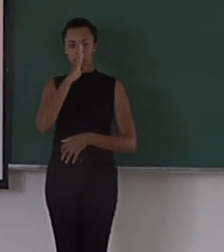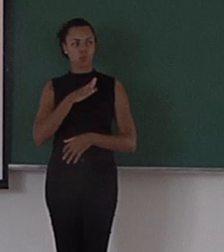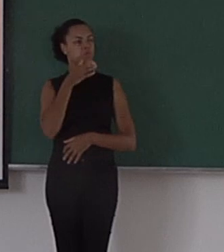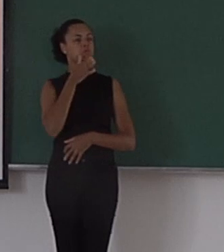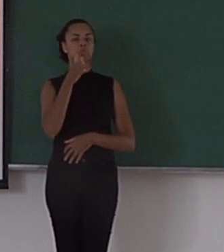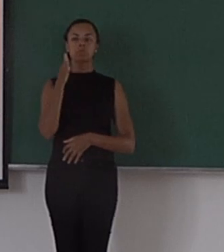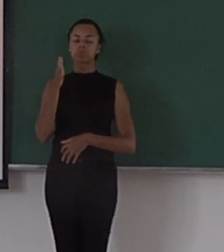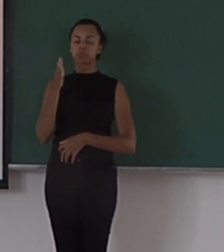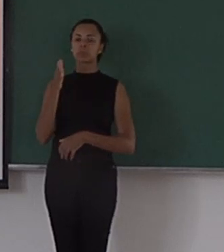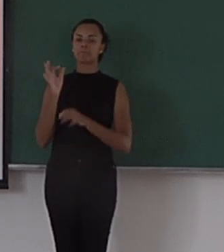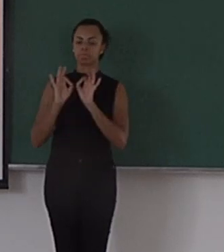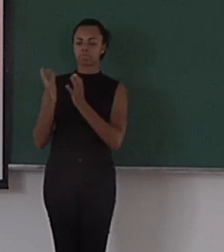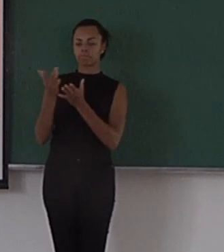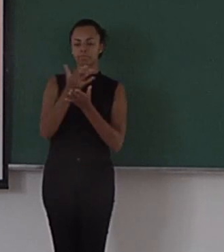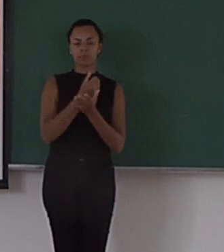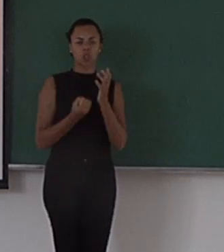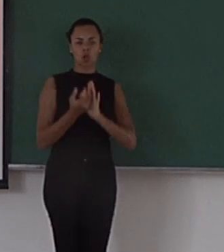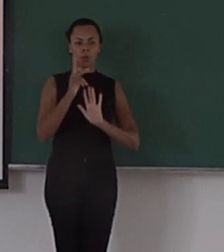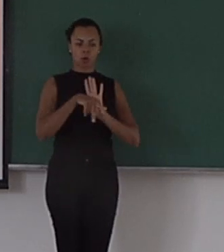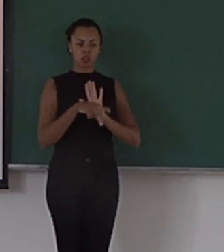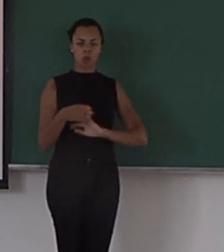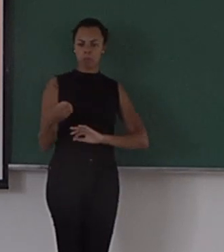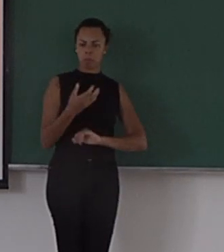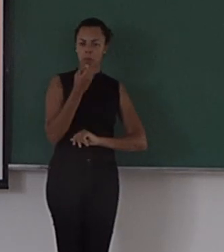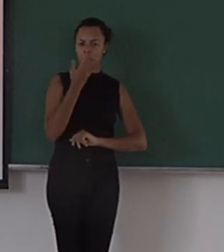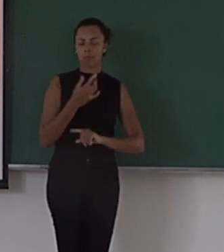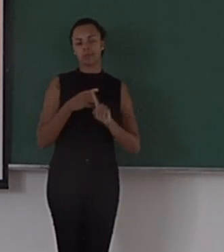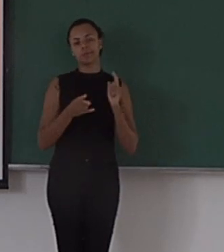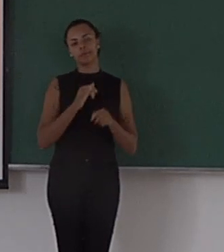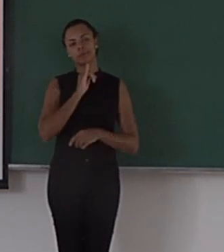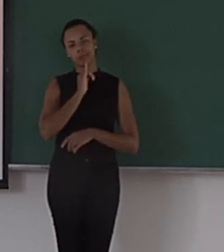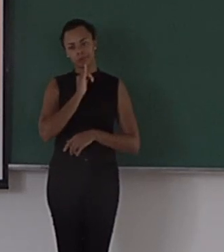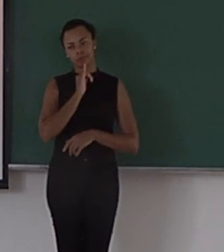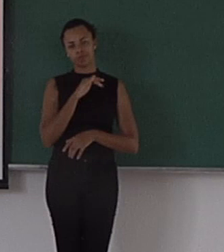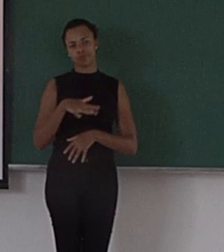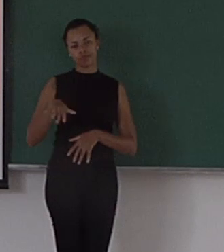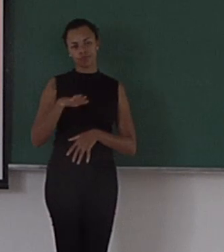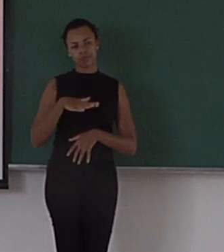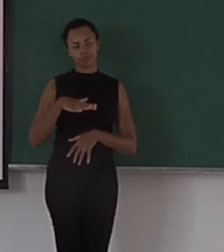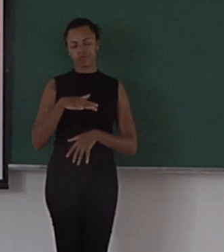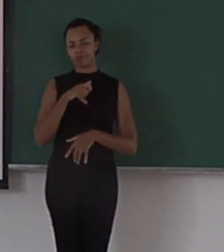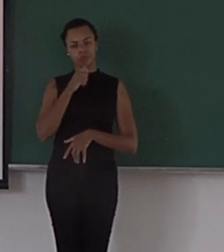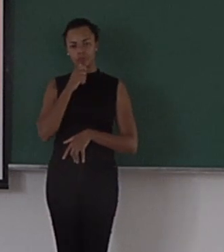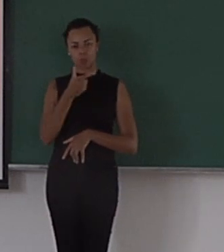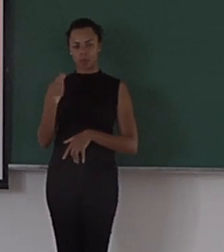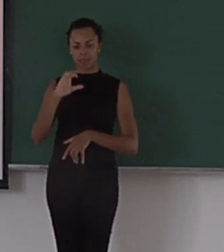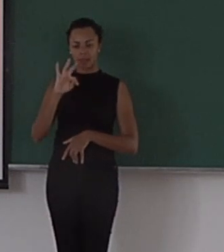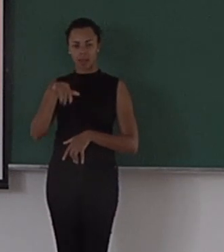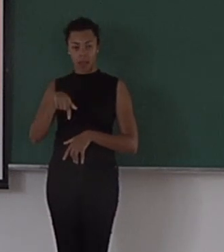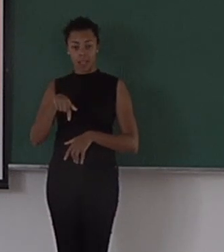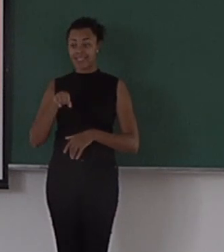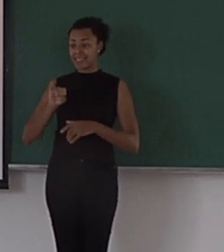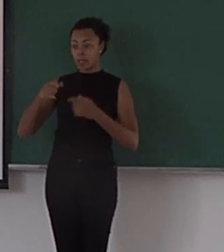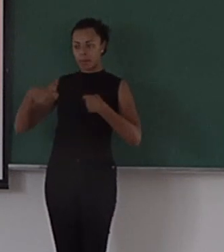a gente fez um projeto bem moderno e tal, mas infelizmente no nosso meio a gente não tem um CTQ. Quando a gente precisa, a gente